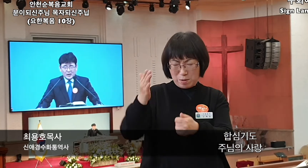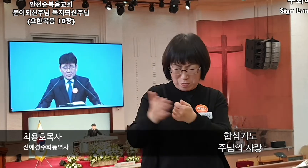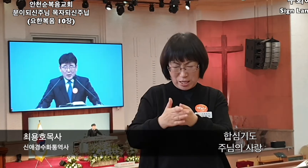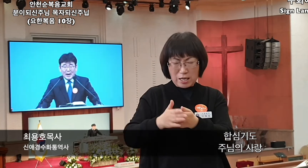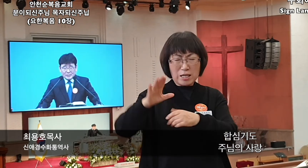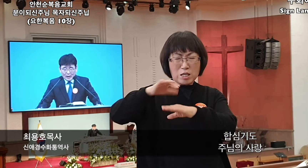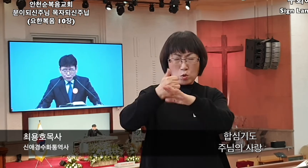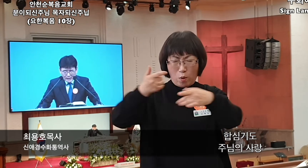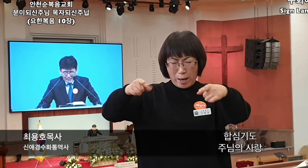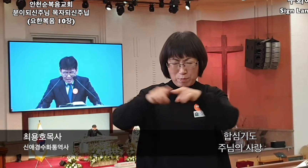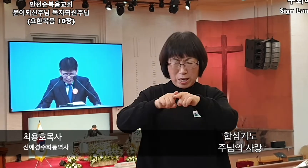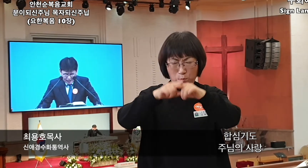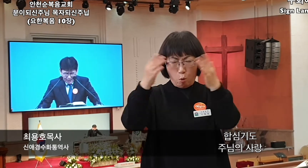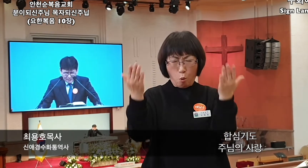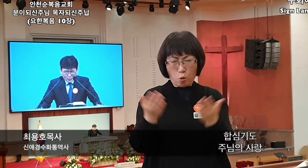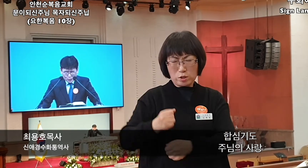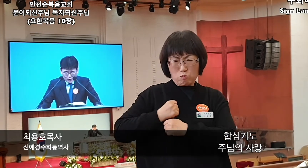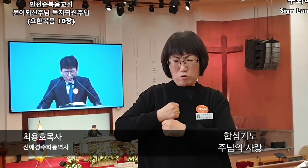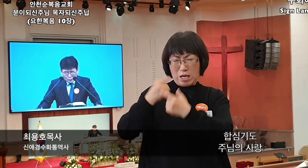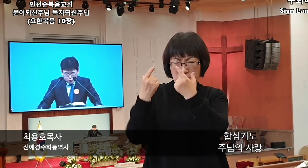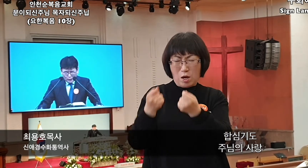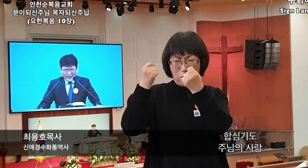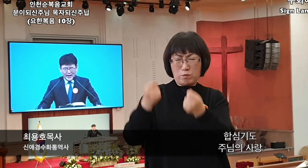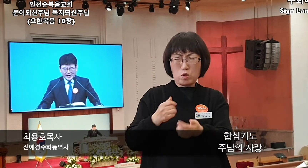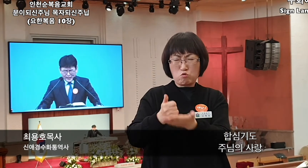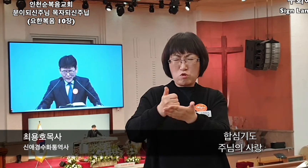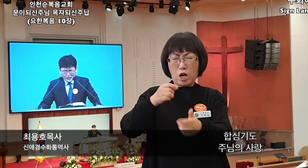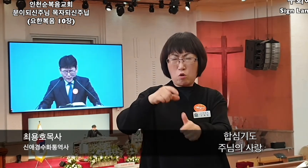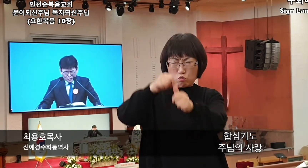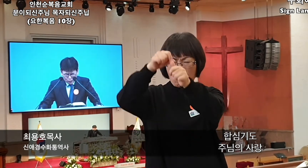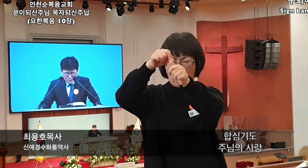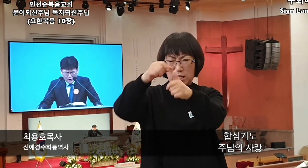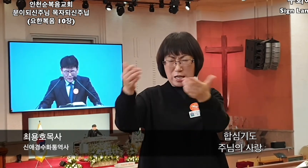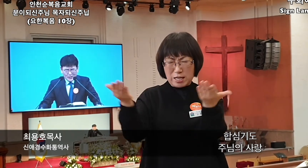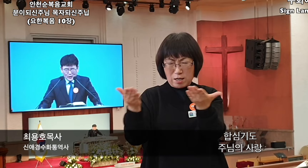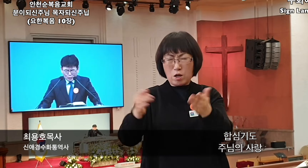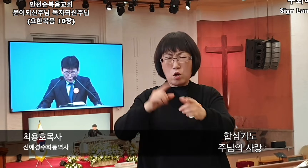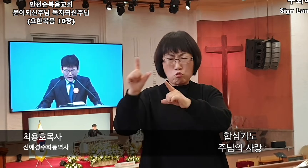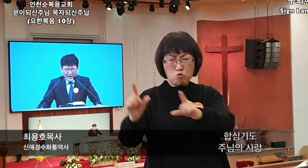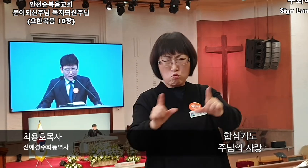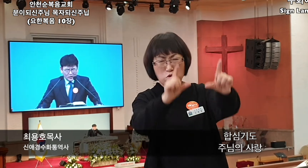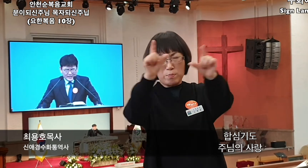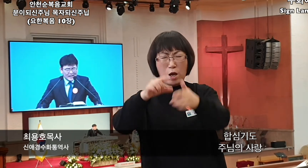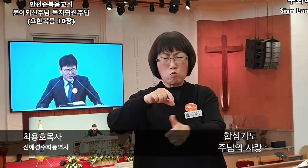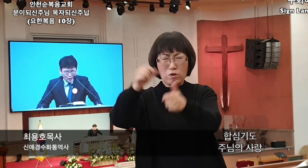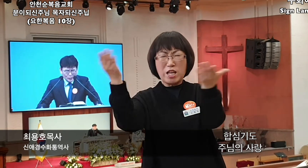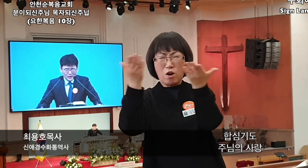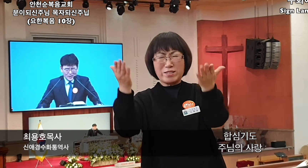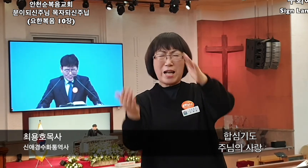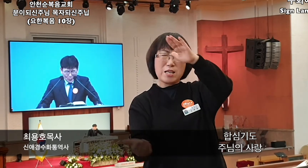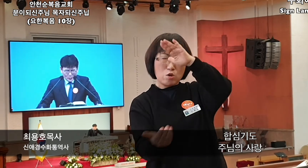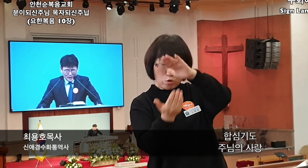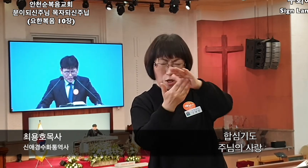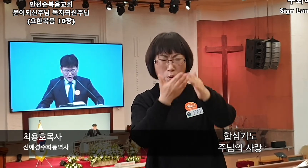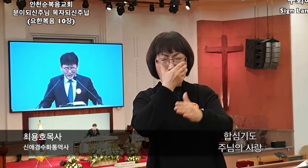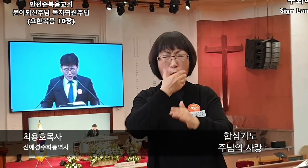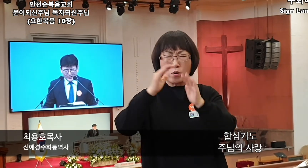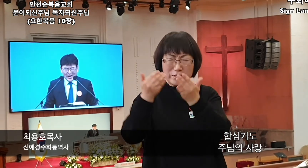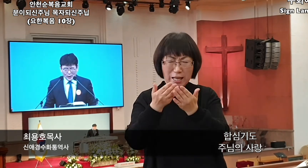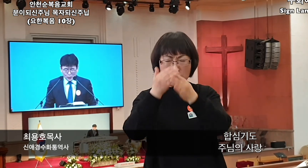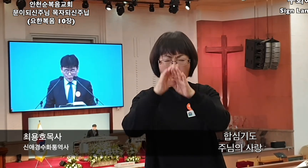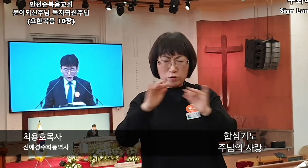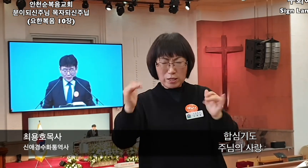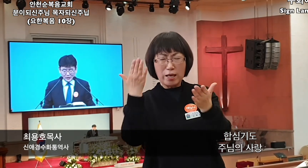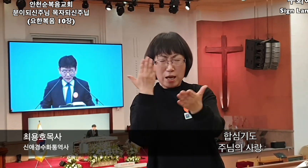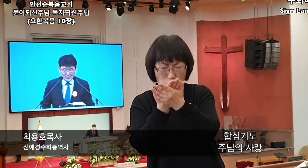자녀들이오니 그리스도와 함께한 부사들답게 주여 구원의 일을 누리며 구원의 역사를 이루는 복된 이들이